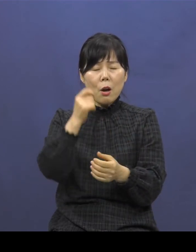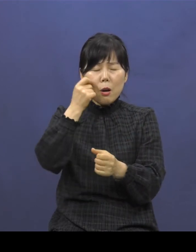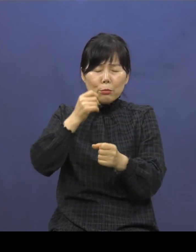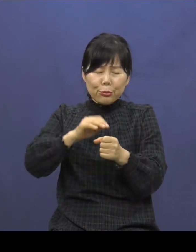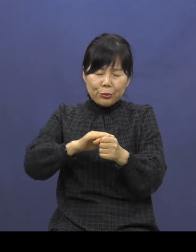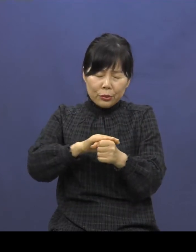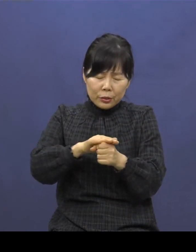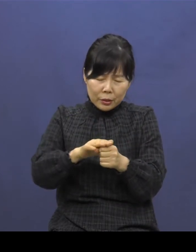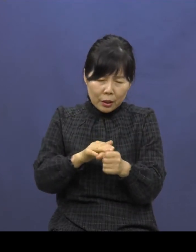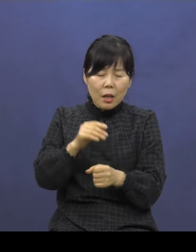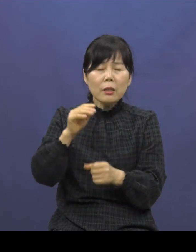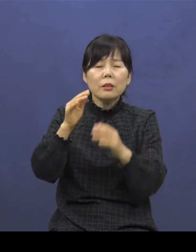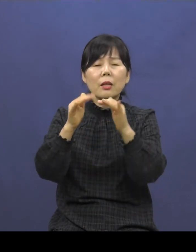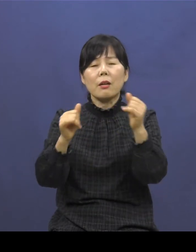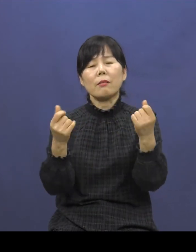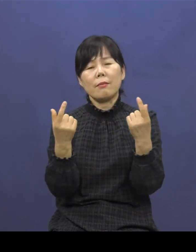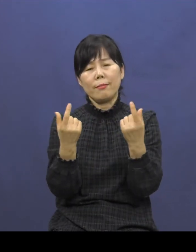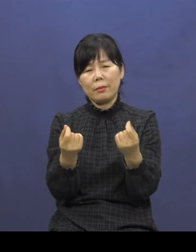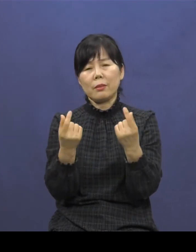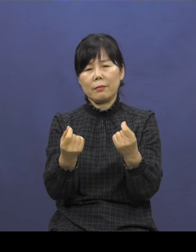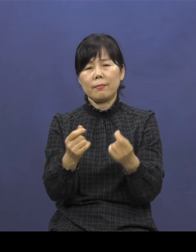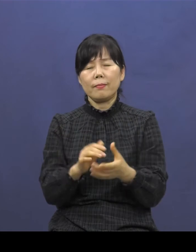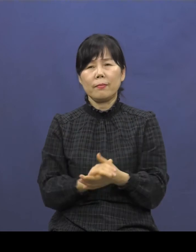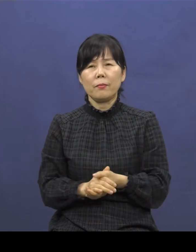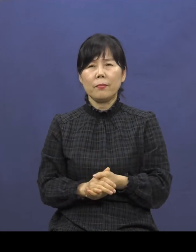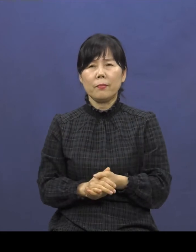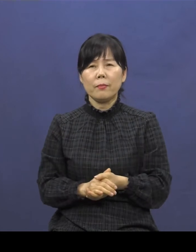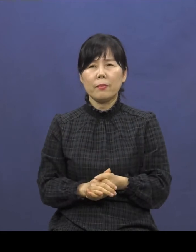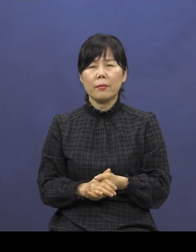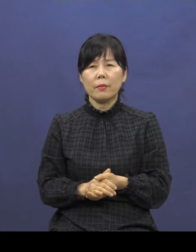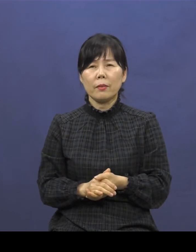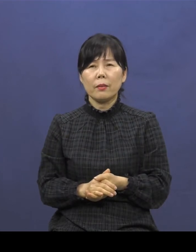사실은 가장 불쌍한 사람들인 거예요.